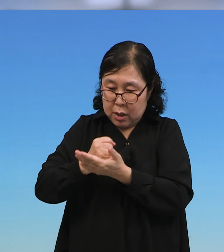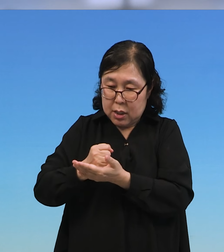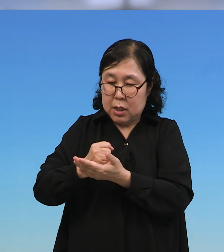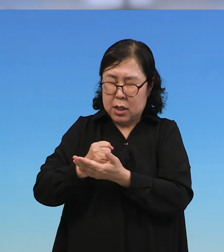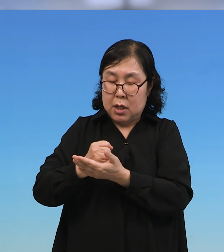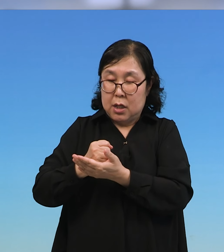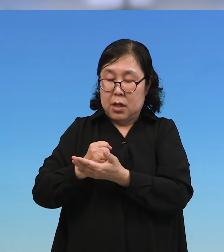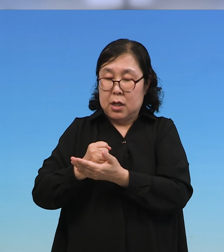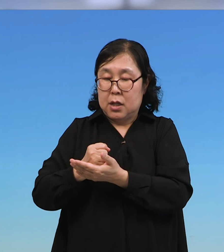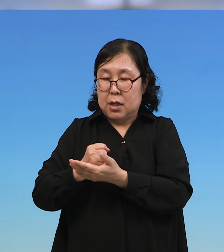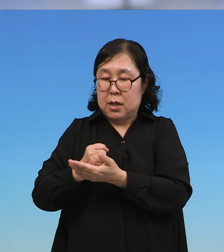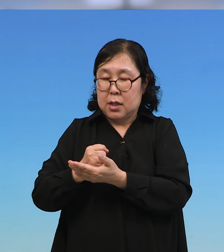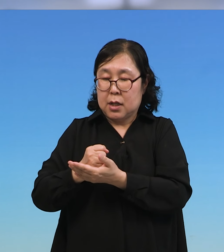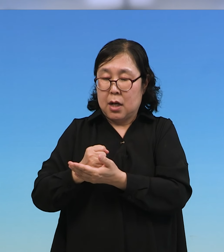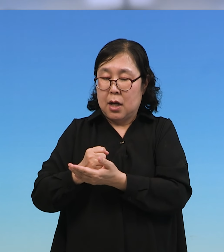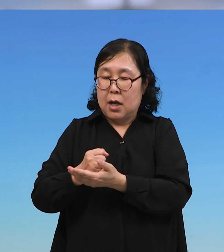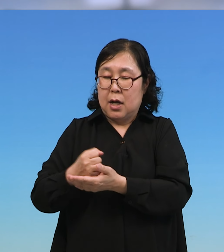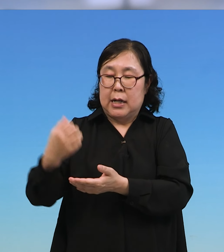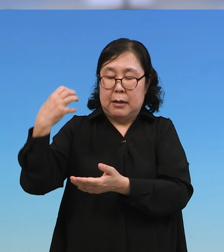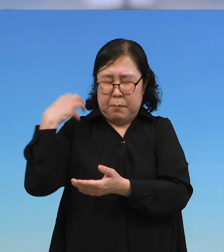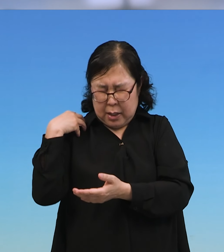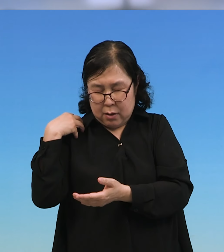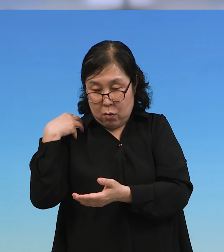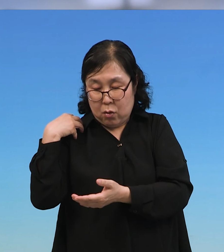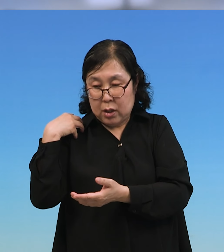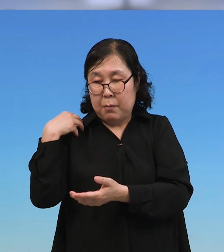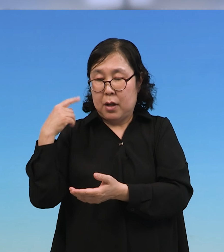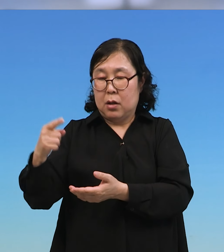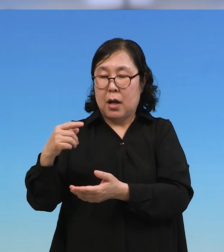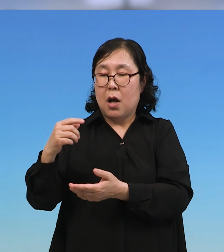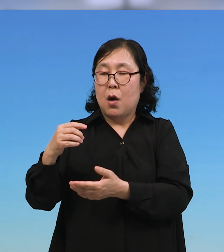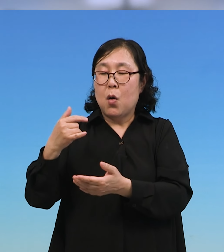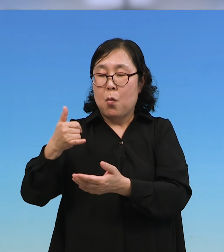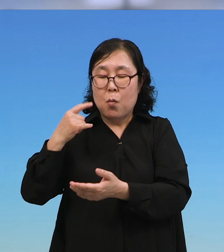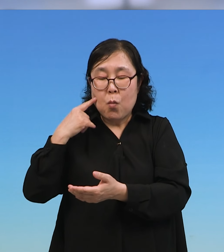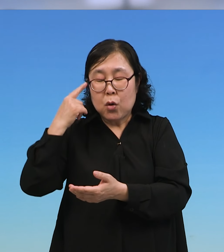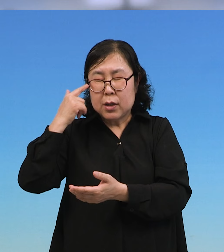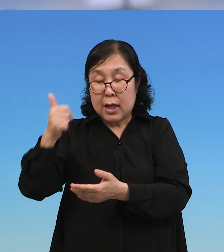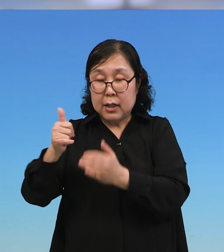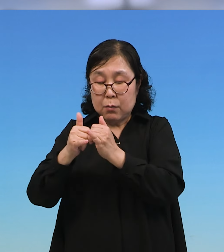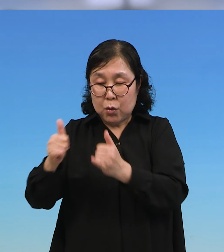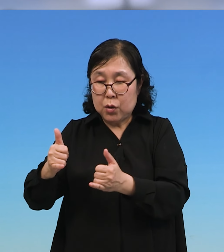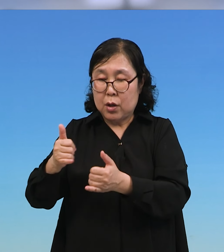하나님 앞에서 지도자로서의 존엄성을 잃지 않아야 되고 솔선수범해야 되고,